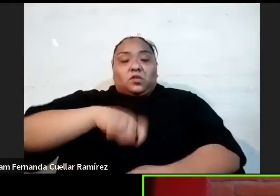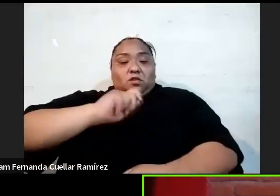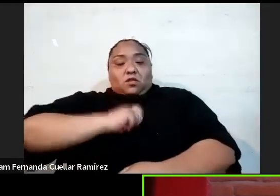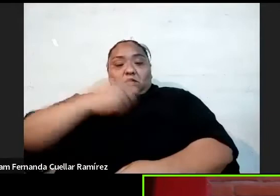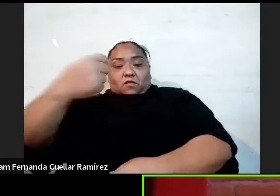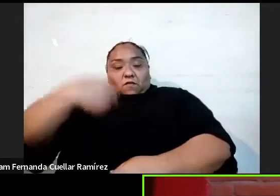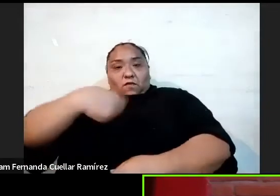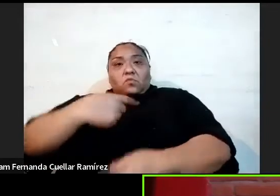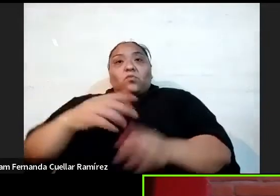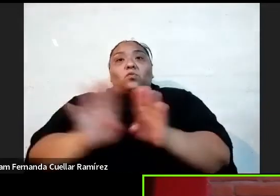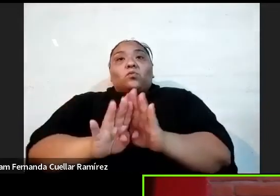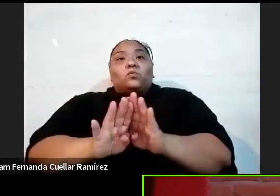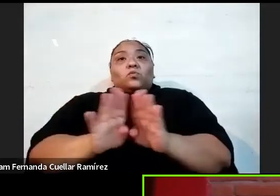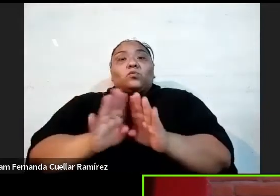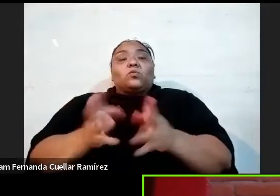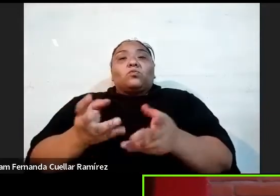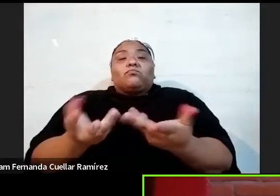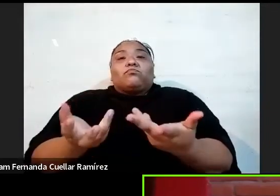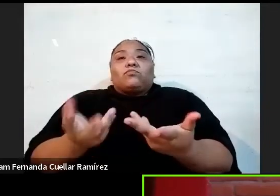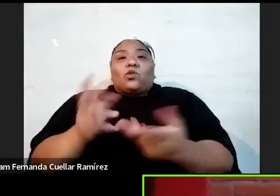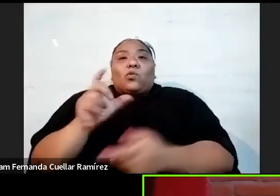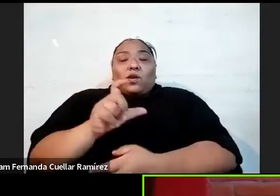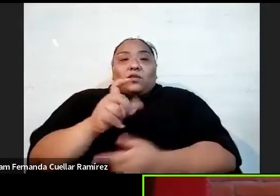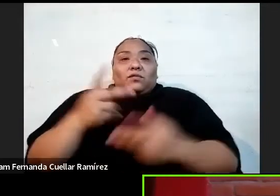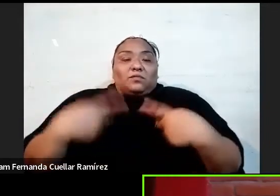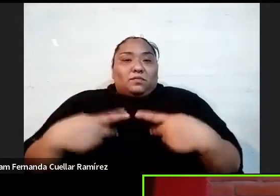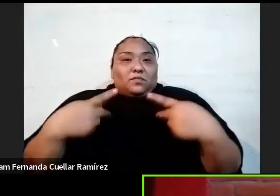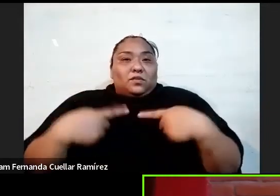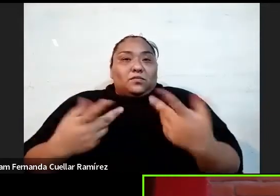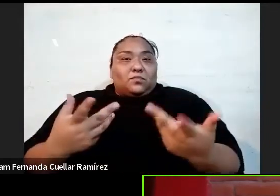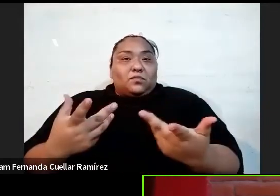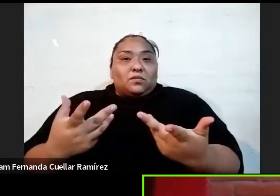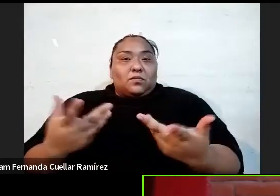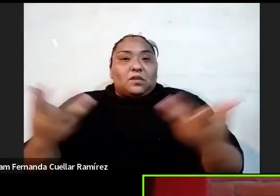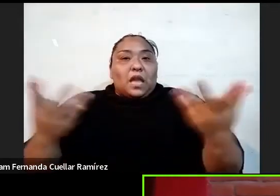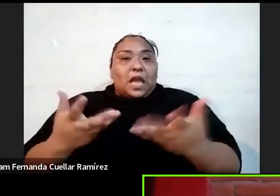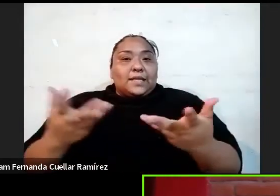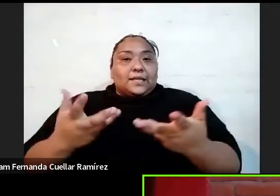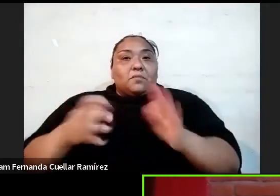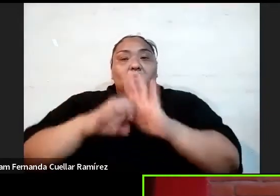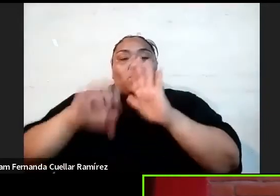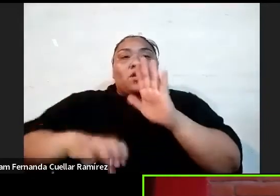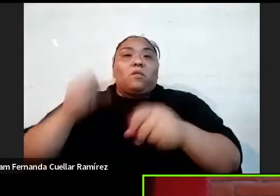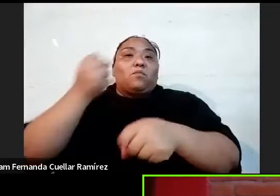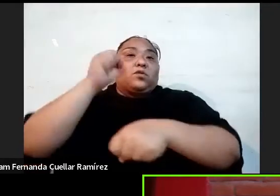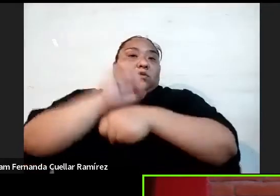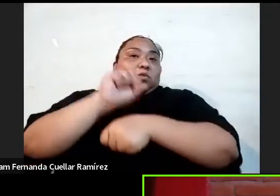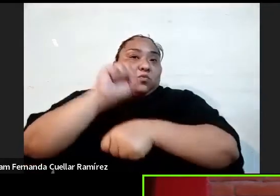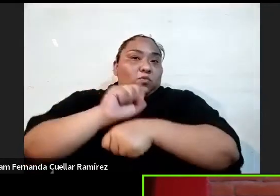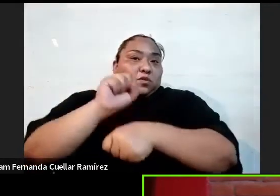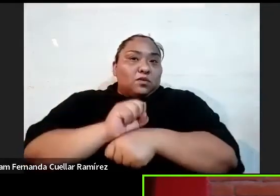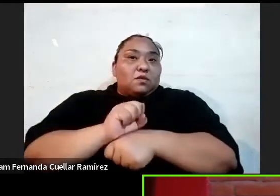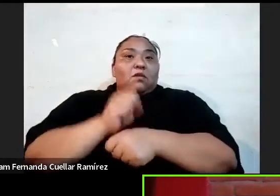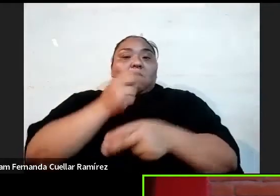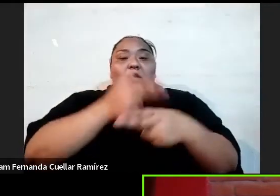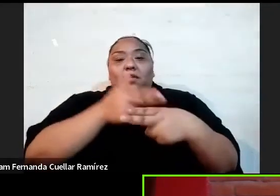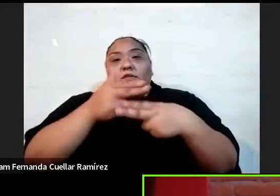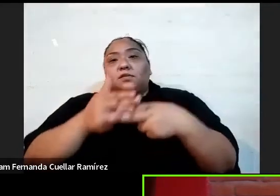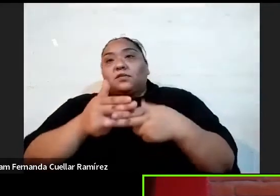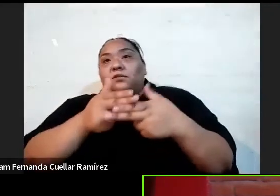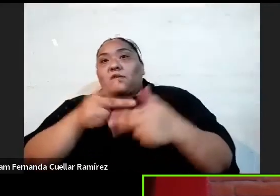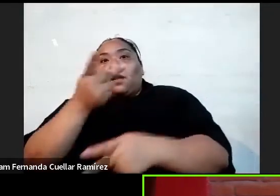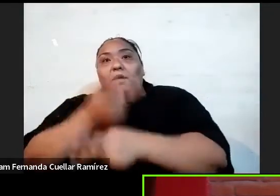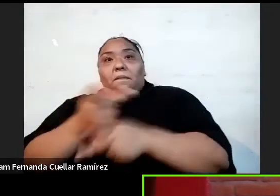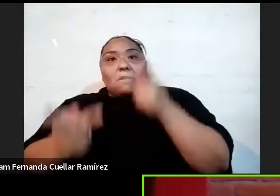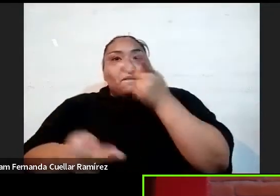cuanto a personas de secundaria, por ejemplo, hasta la prepa, que